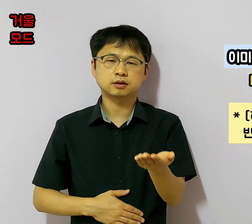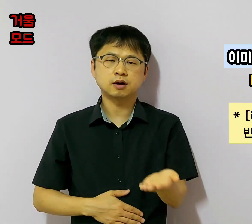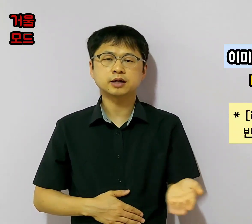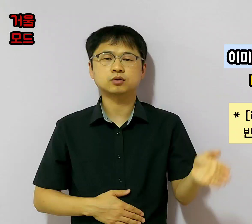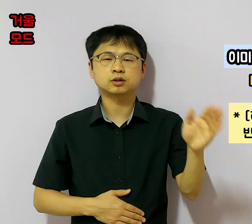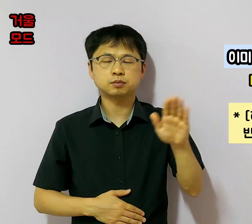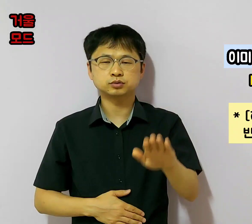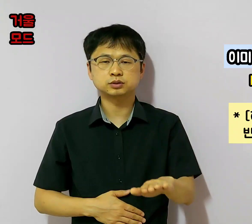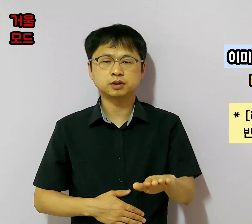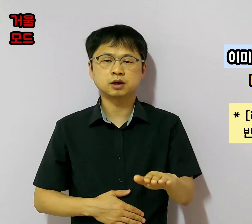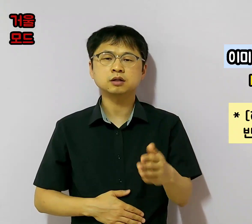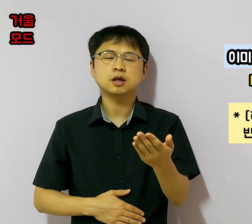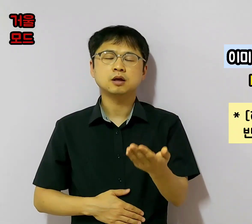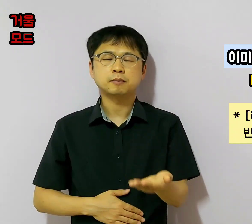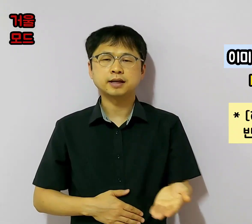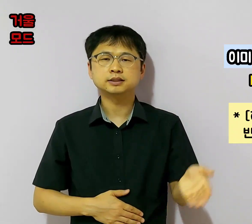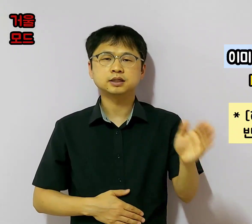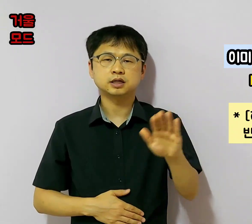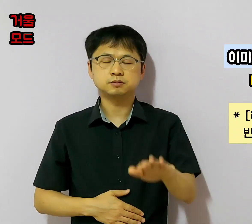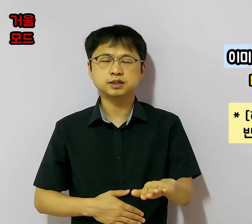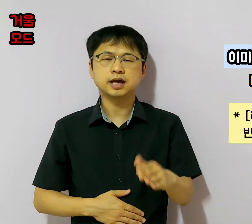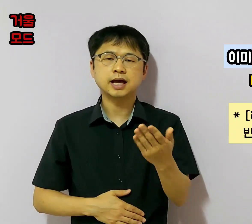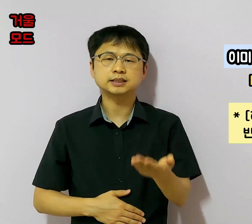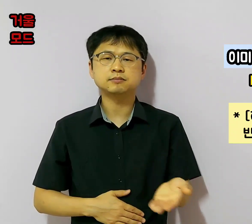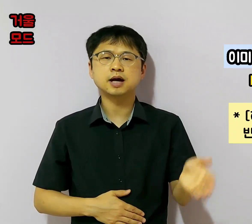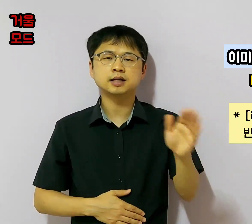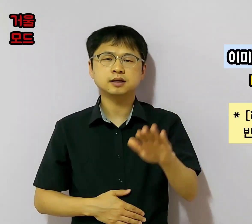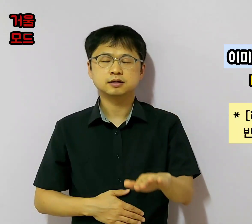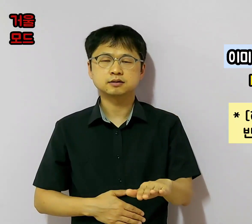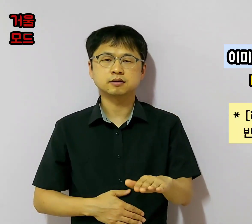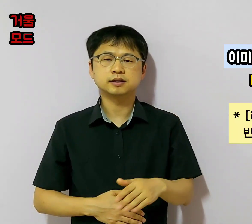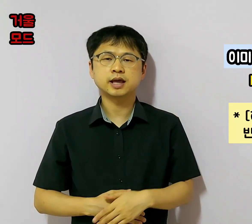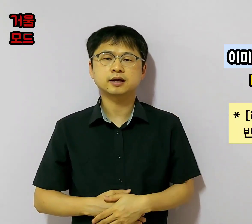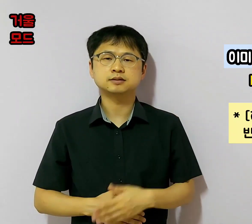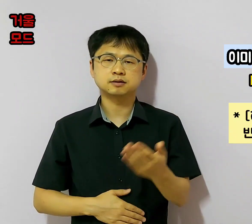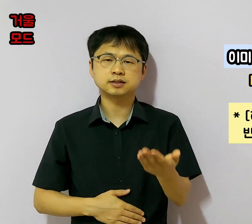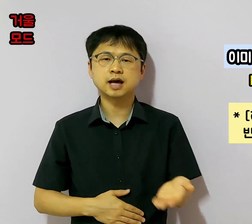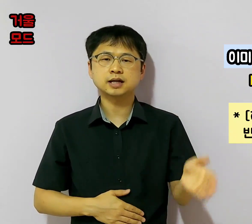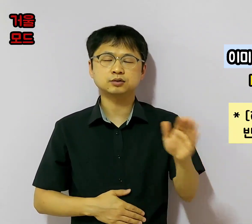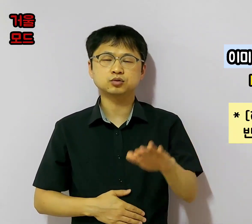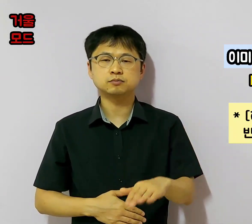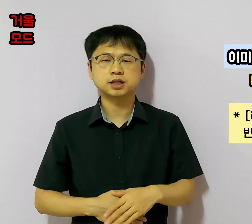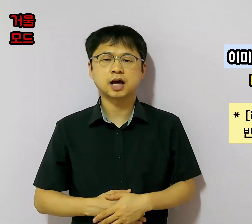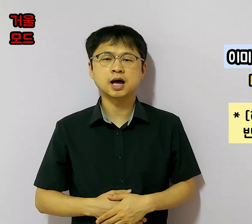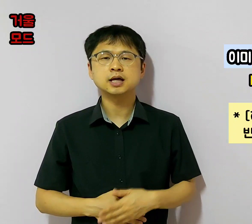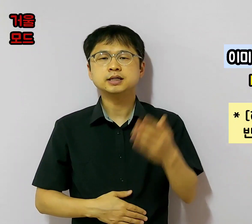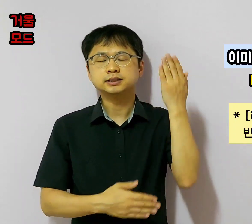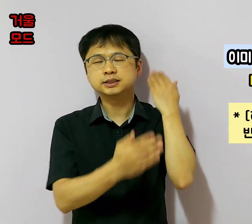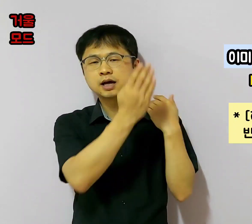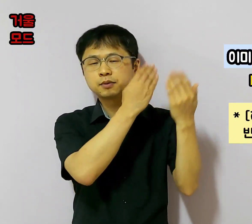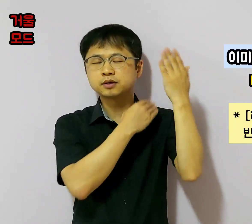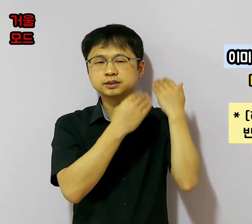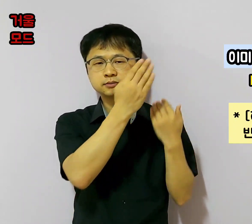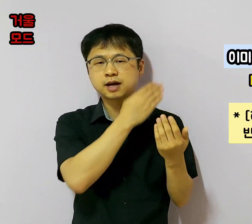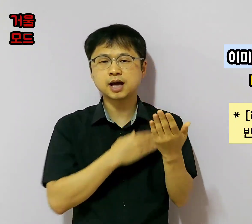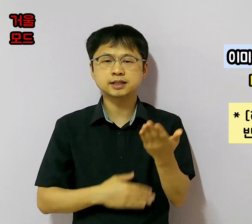해서 아래로 덮어주시면 반전의 의미, 하지만, 그런데, 그러나 라는 수어입니다. 지나버렸지만